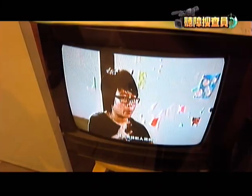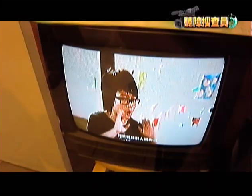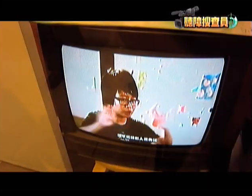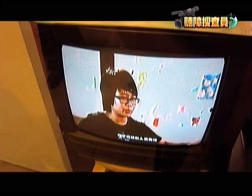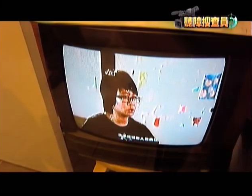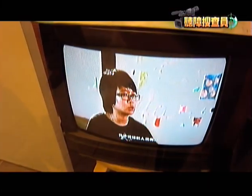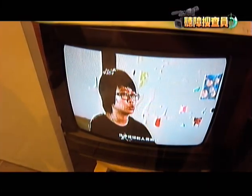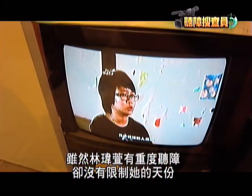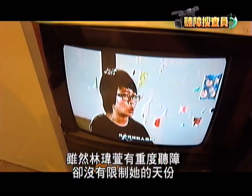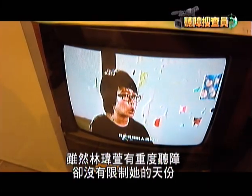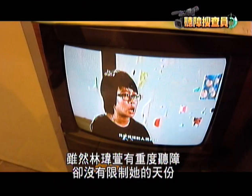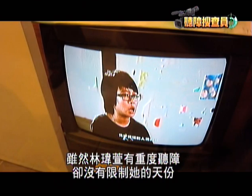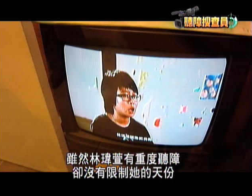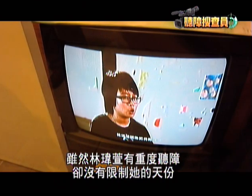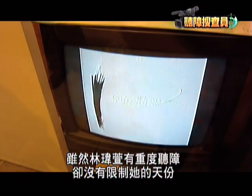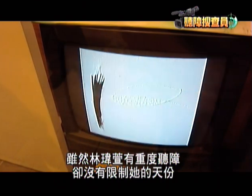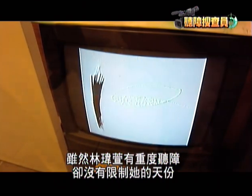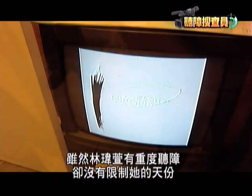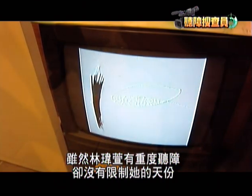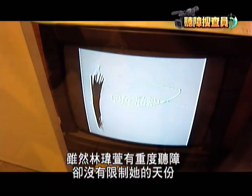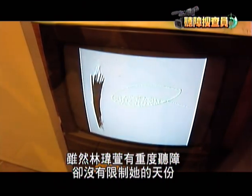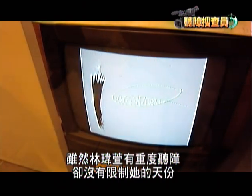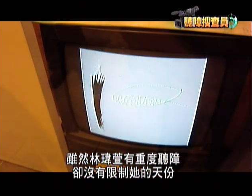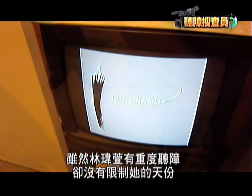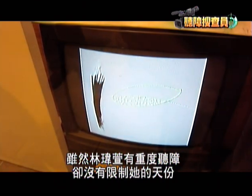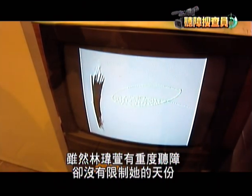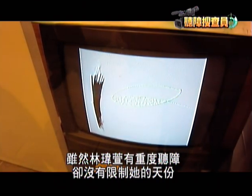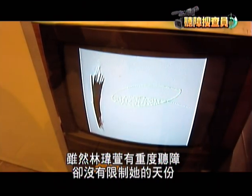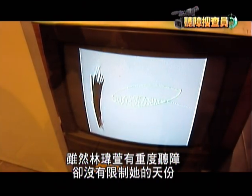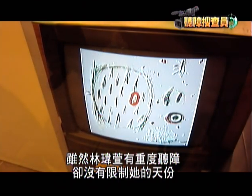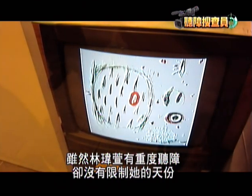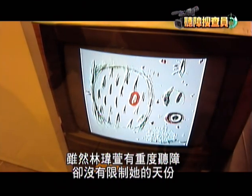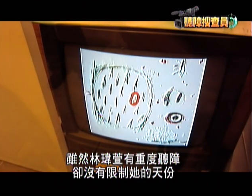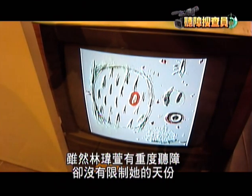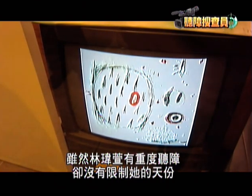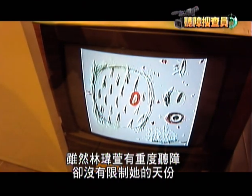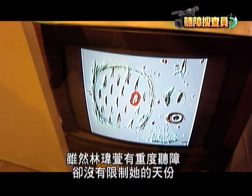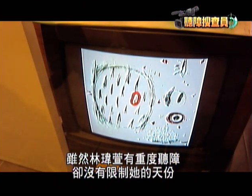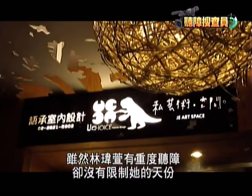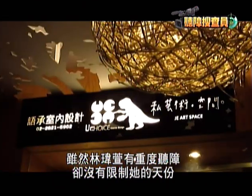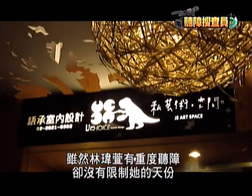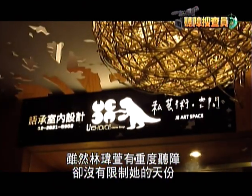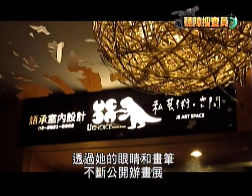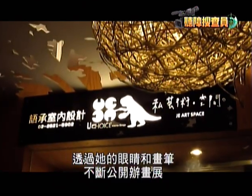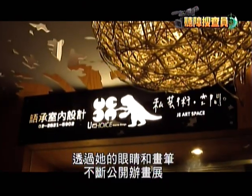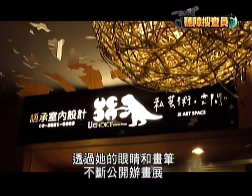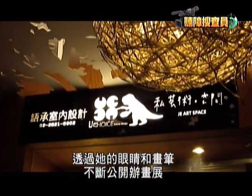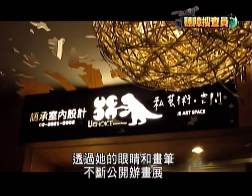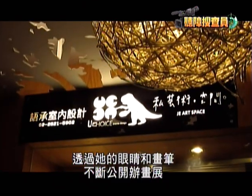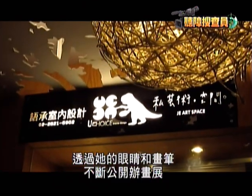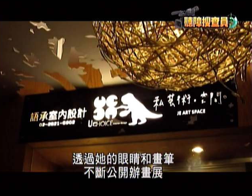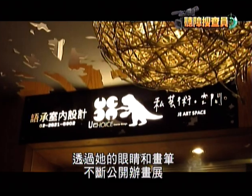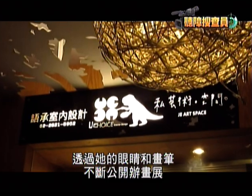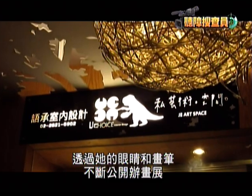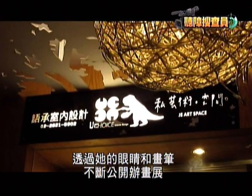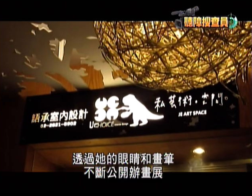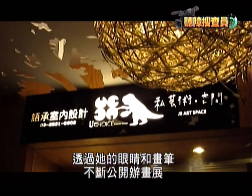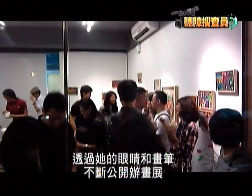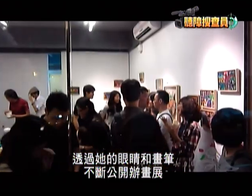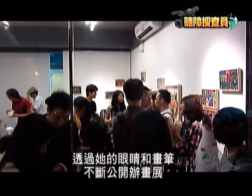虽然你们先有重度欣赏却没有限制他的身份，透过他的演绎和画笔不断